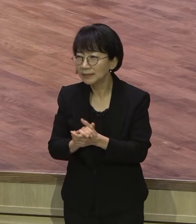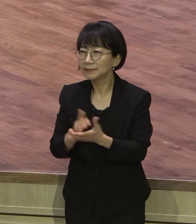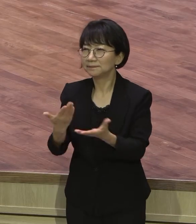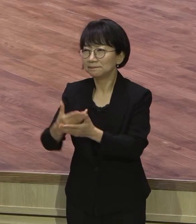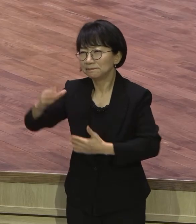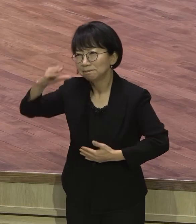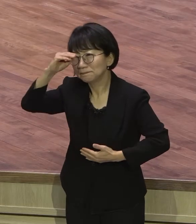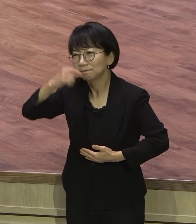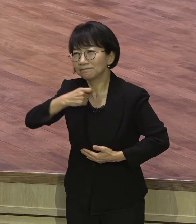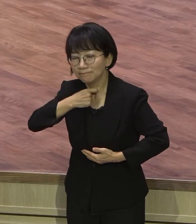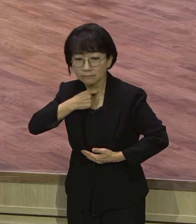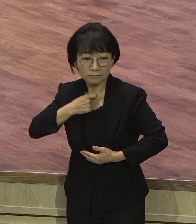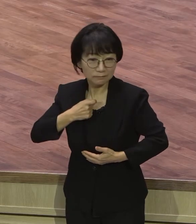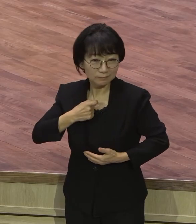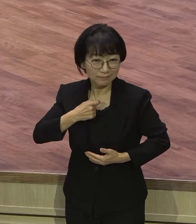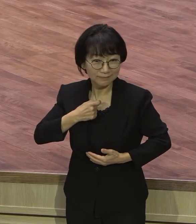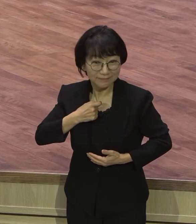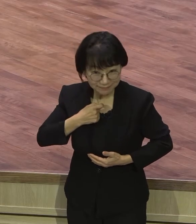성도의 마음이에요.